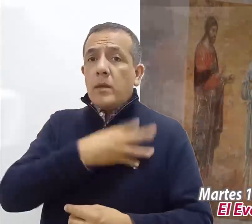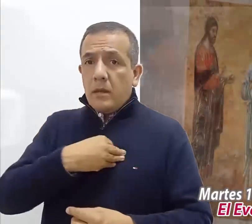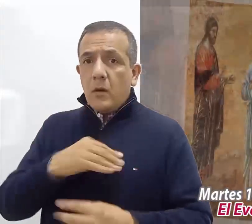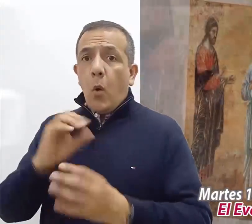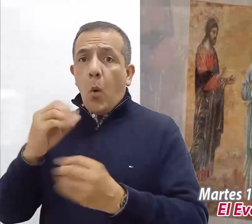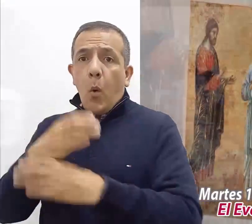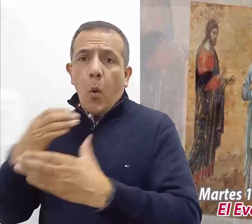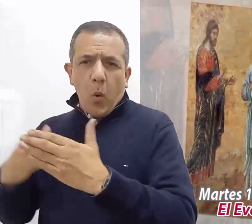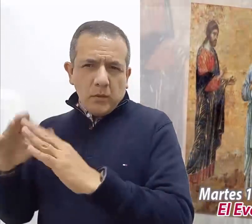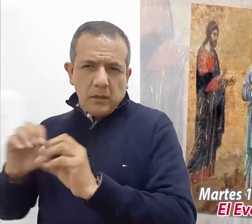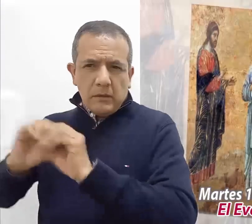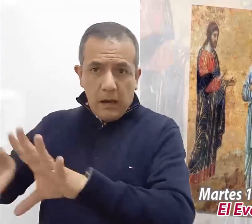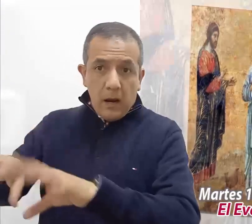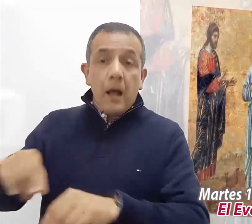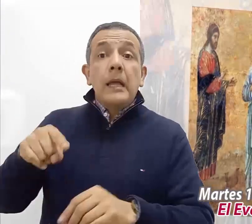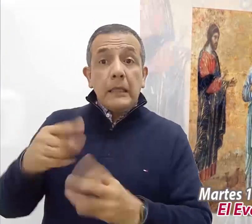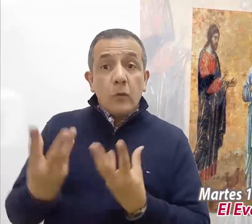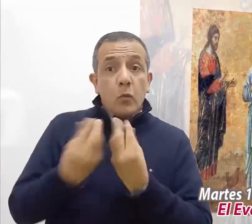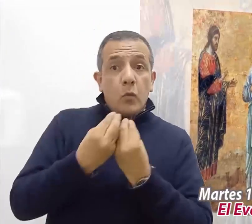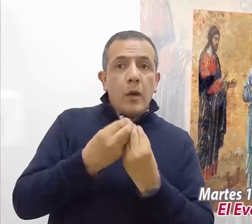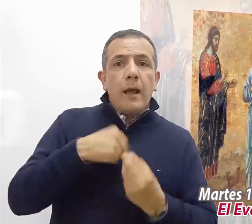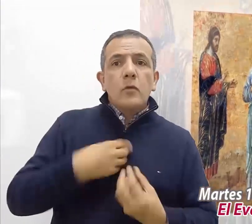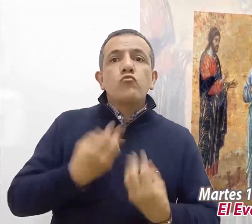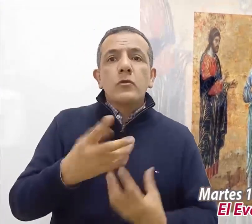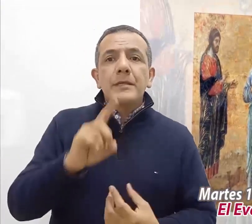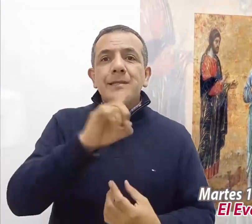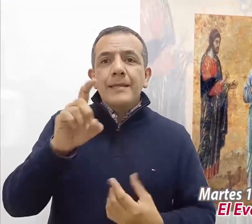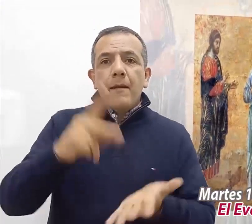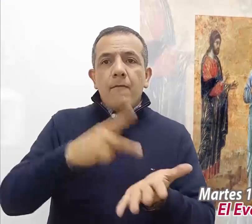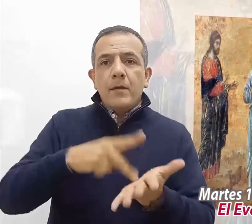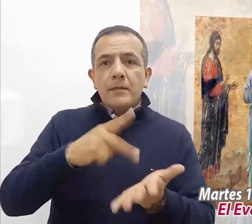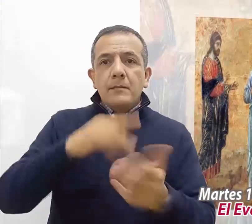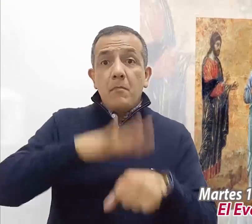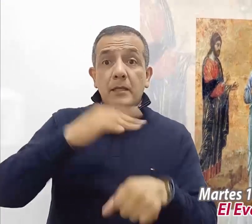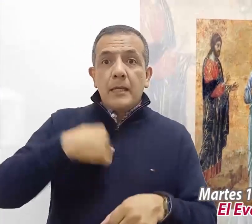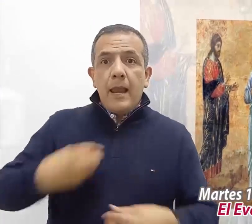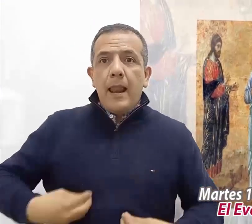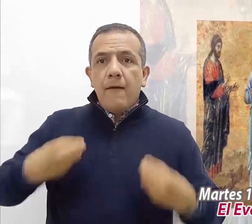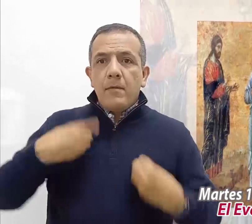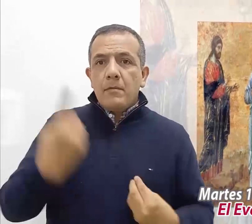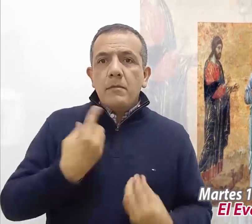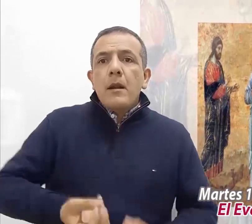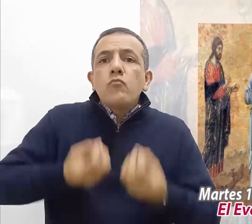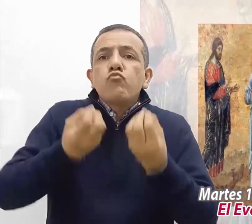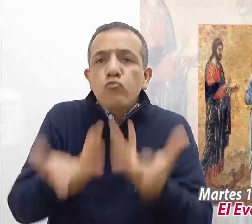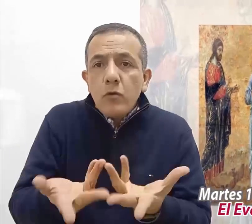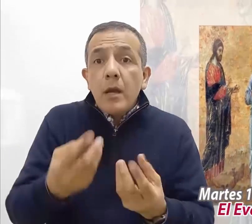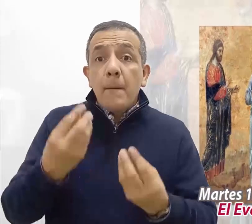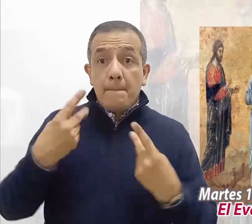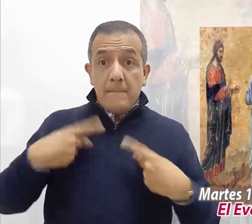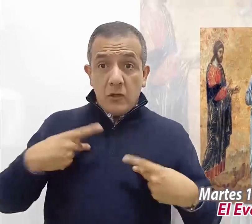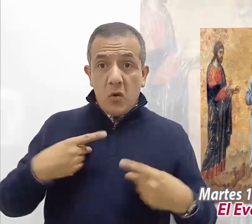propiedades, recibirá 100 veces más y heredará la vida eterna. Y muchos primeros